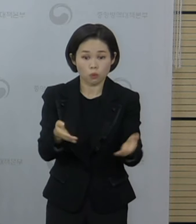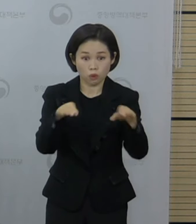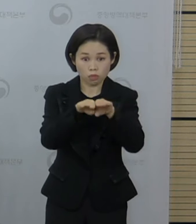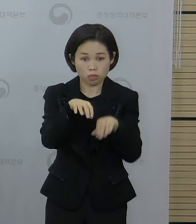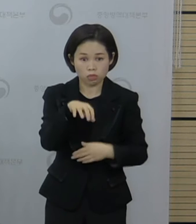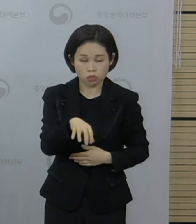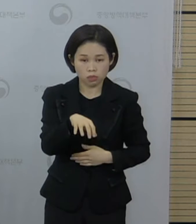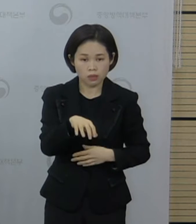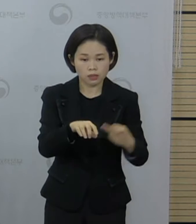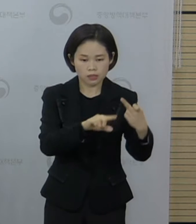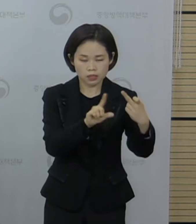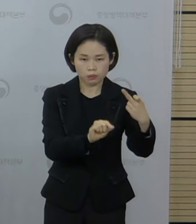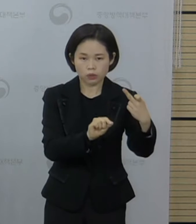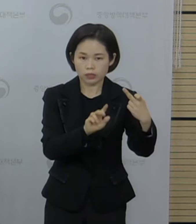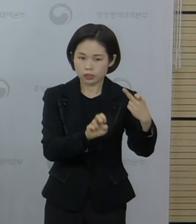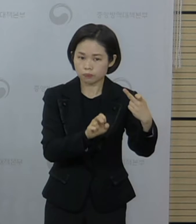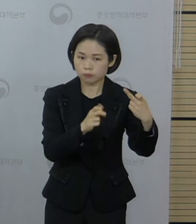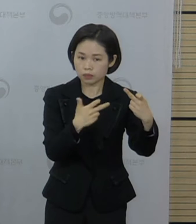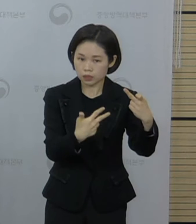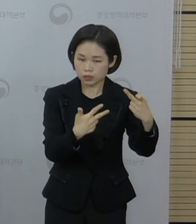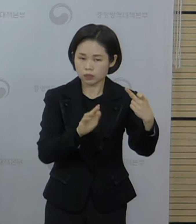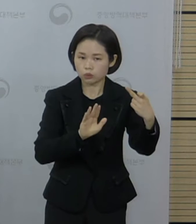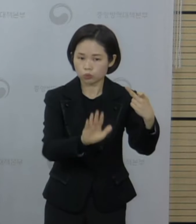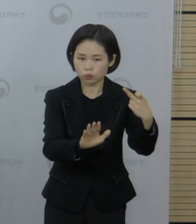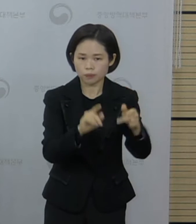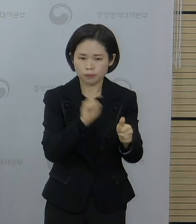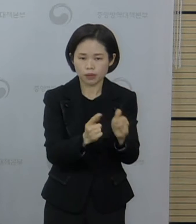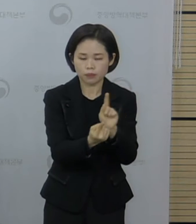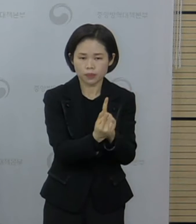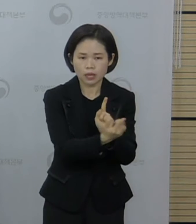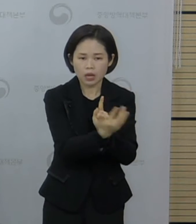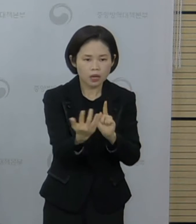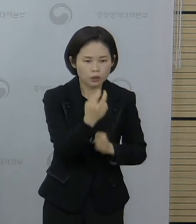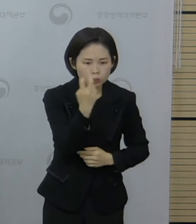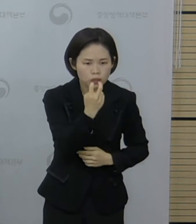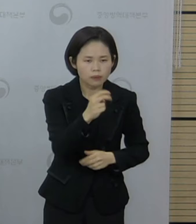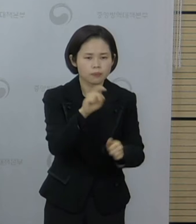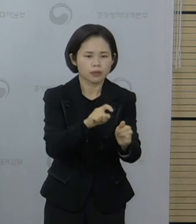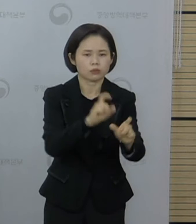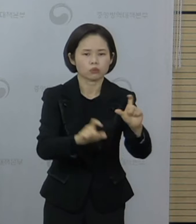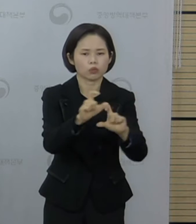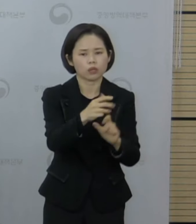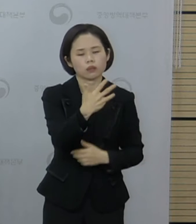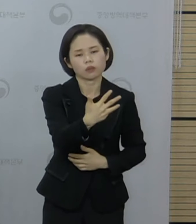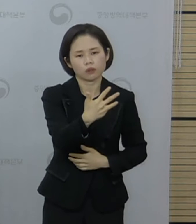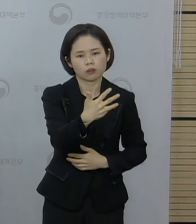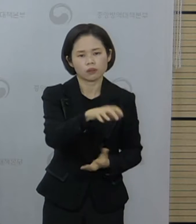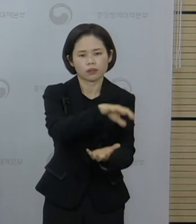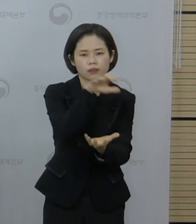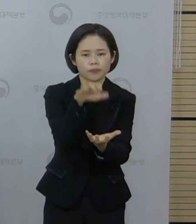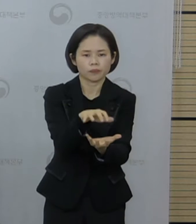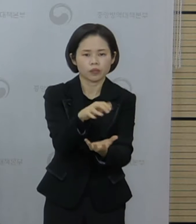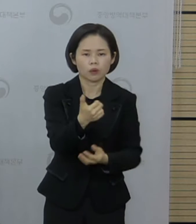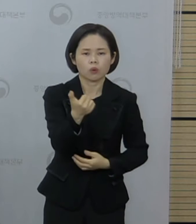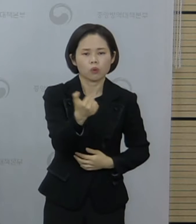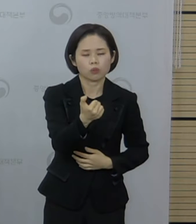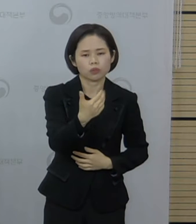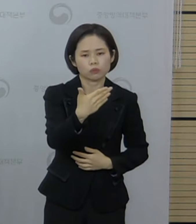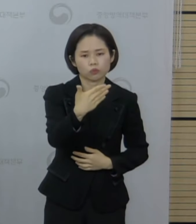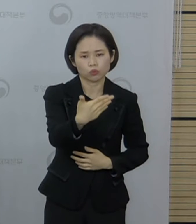12월 27일 이후 접촉자 조사 중 8명이 추가됨으로써 총 59명이